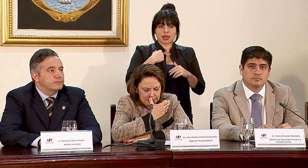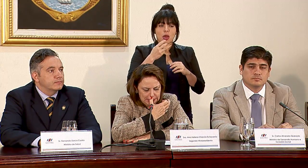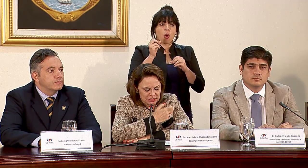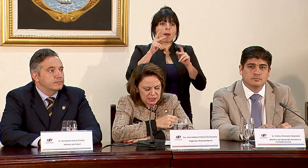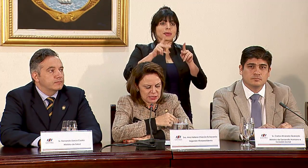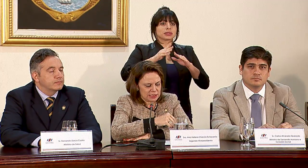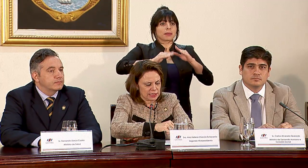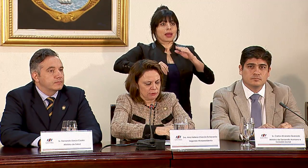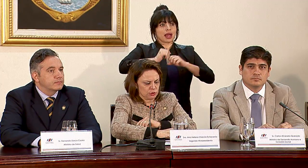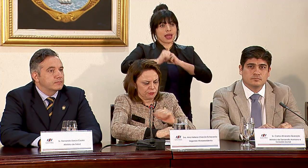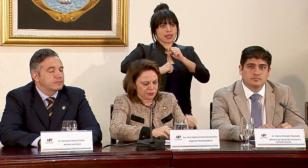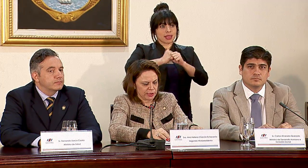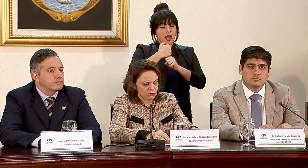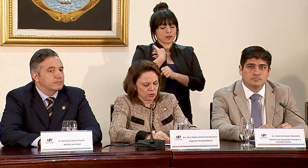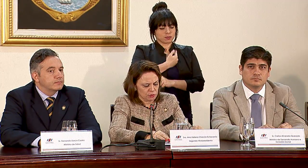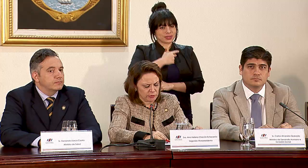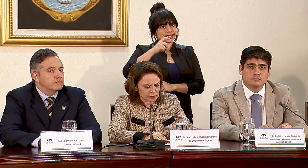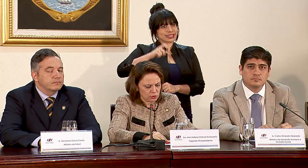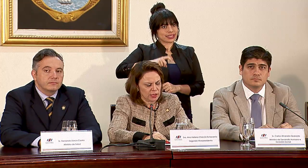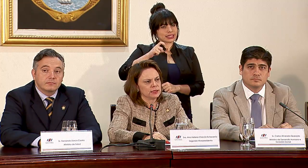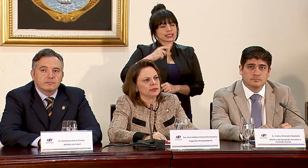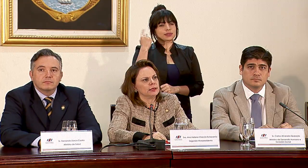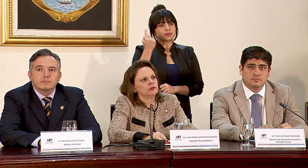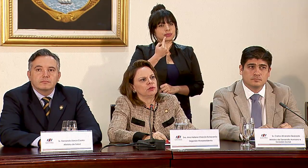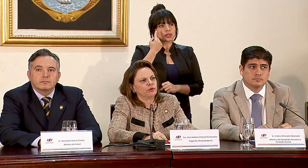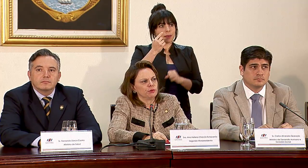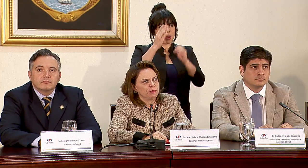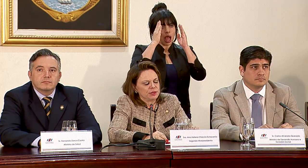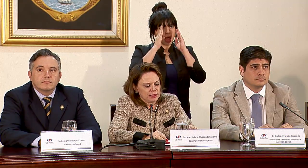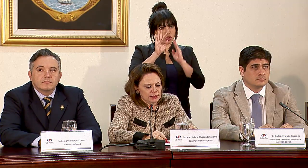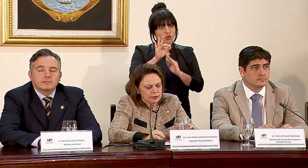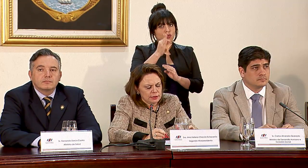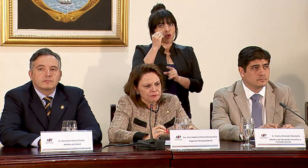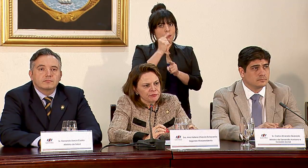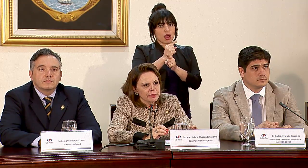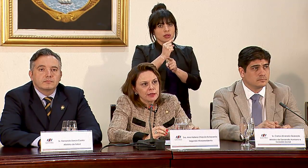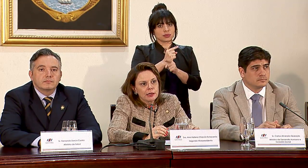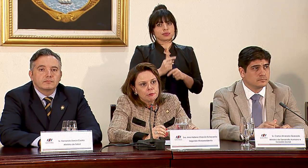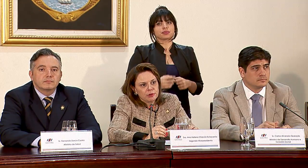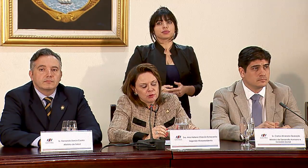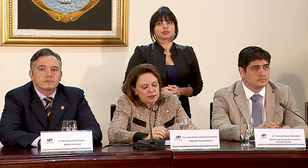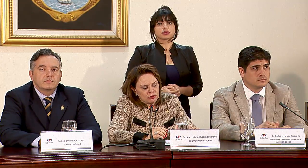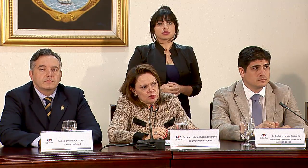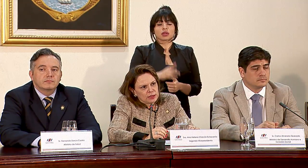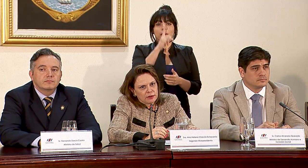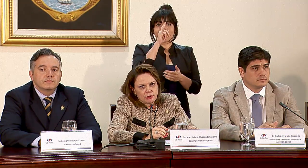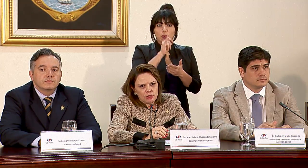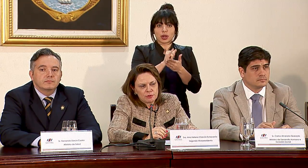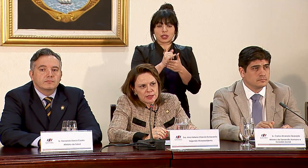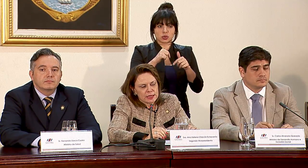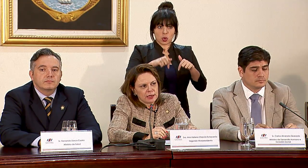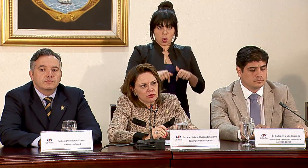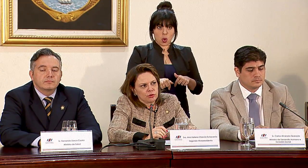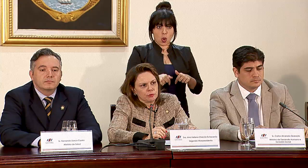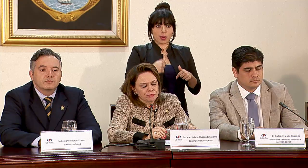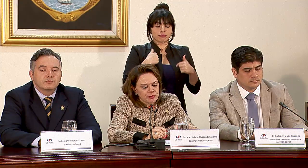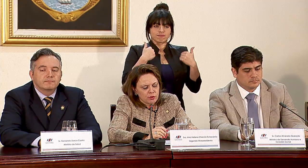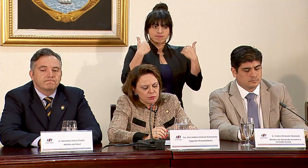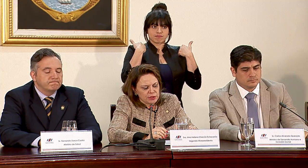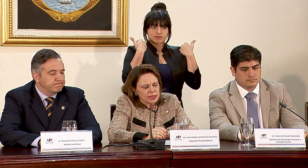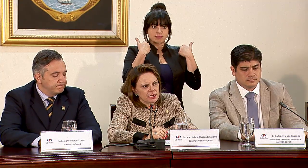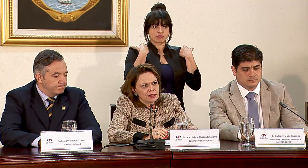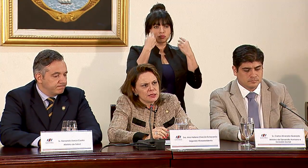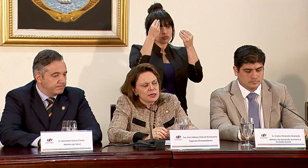menores de edad, necesitamos en todo momento atenderlos de forma pertinente. Por lo tanto, el día de hoy me es grato